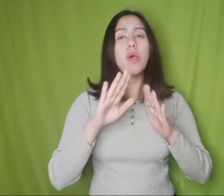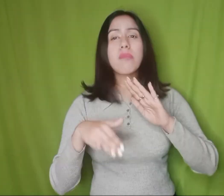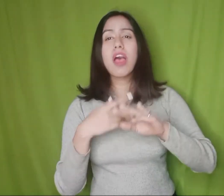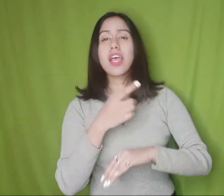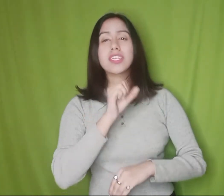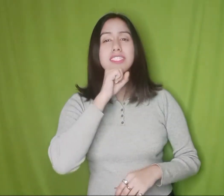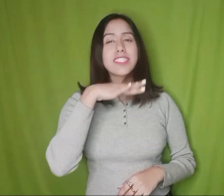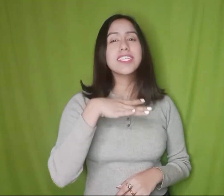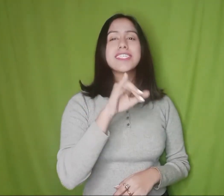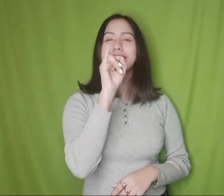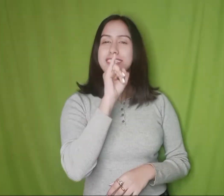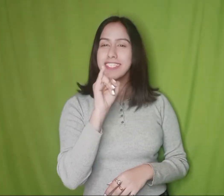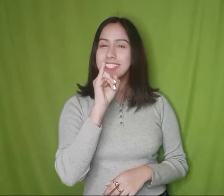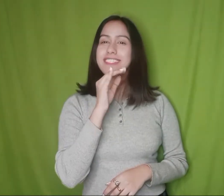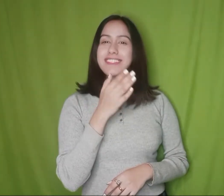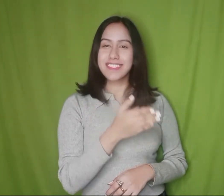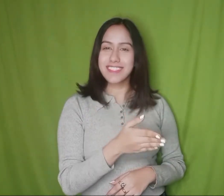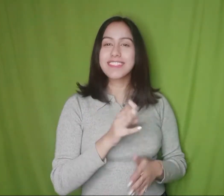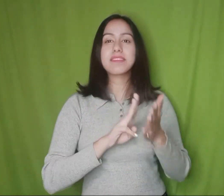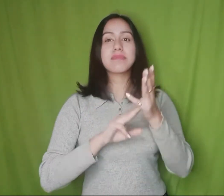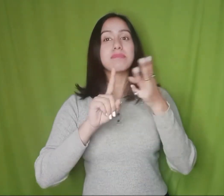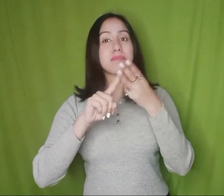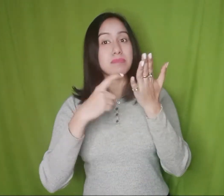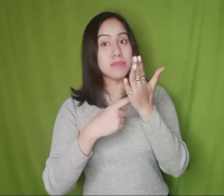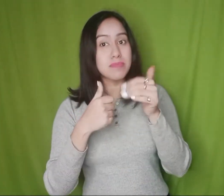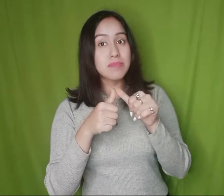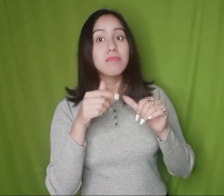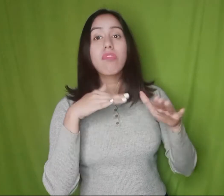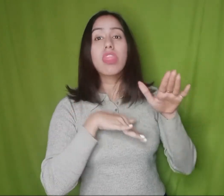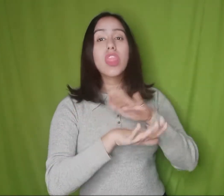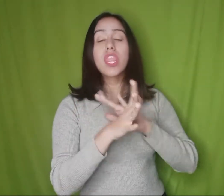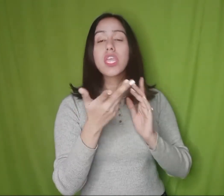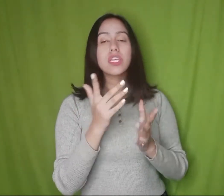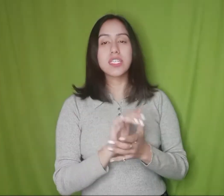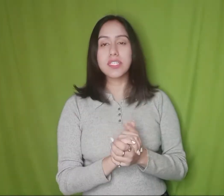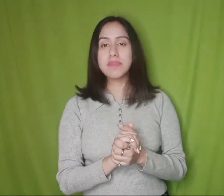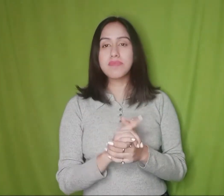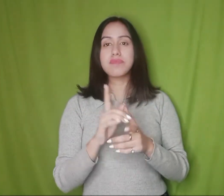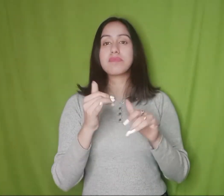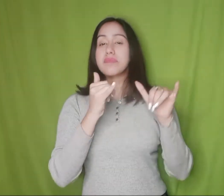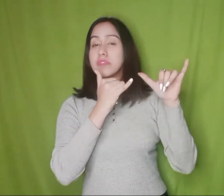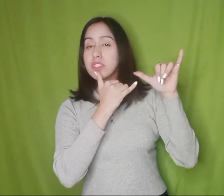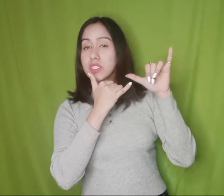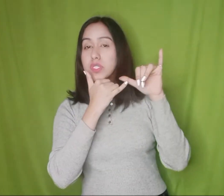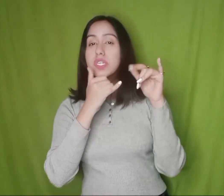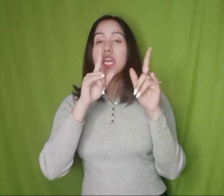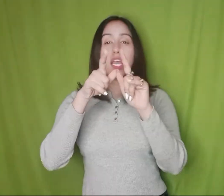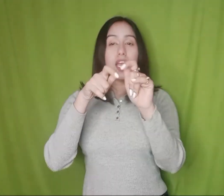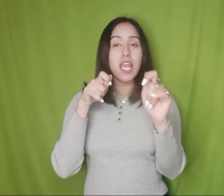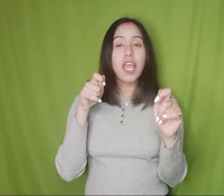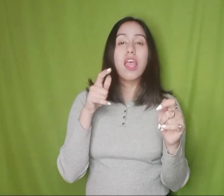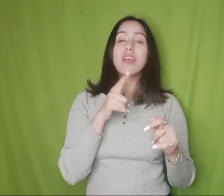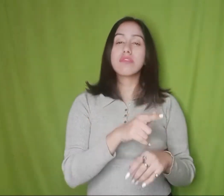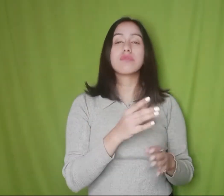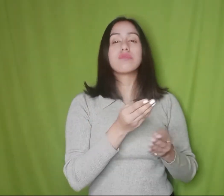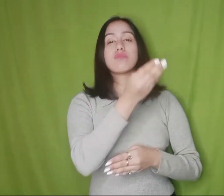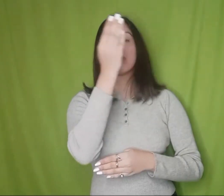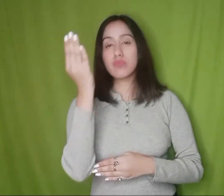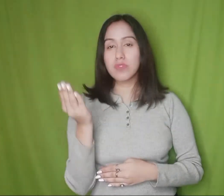तीर तलवार और कड़ाही करछी के बीच मीरा 6 साल की हो चली थी। इस विष्णु भक्त परिवार में संत